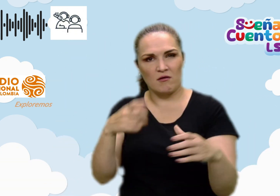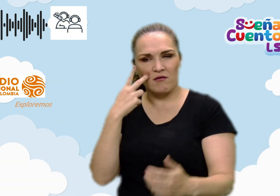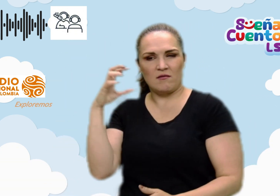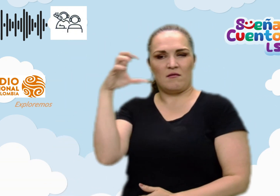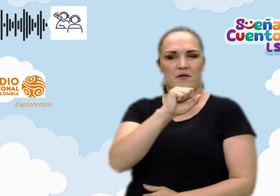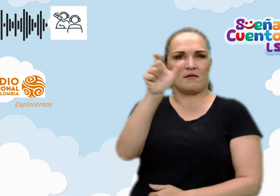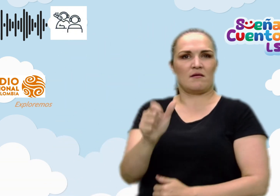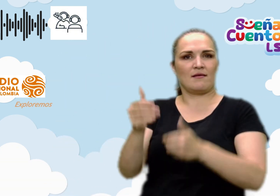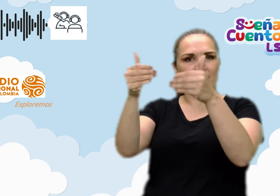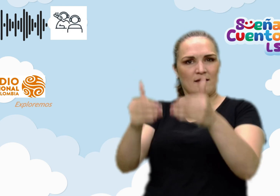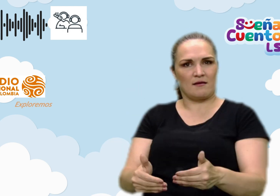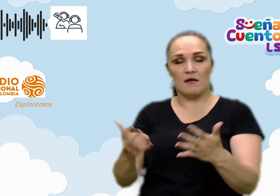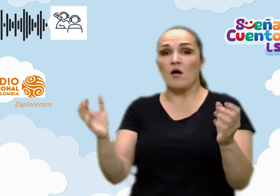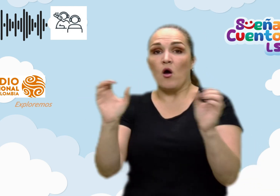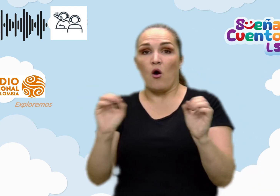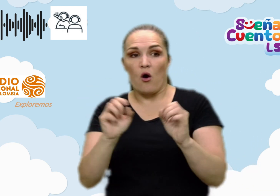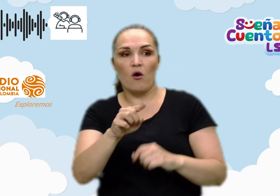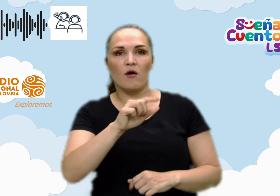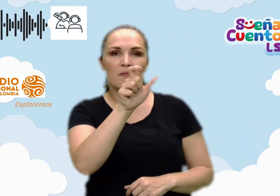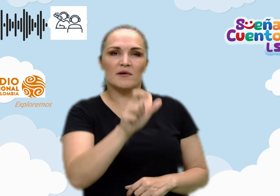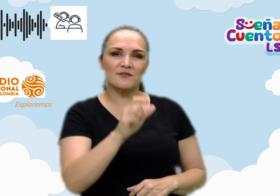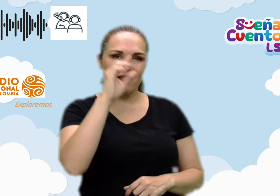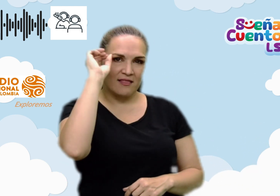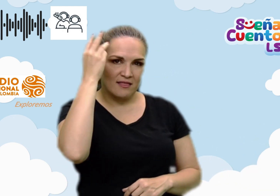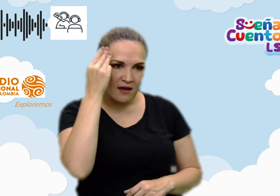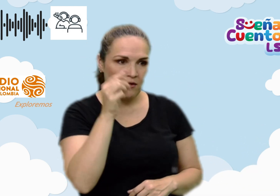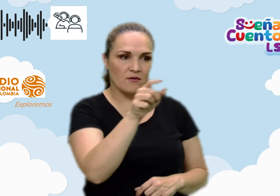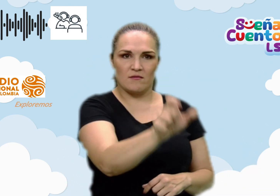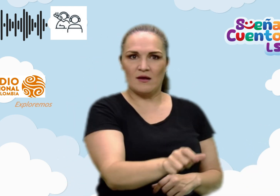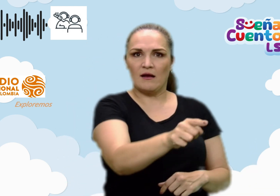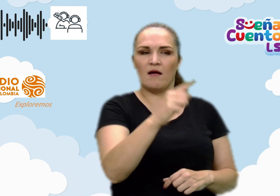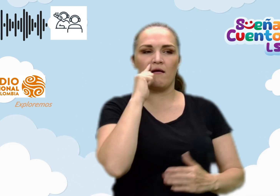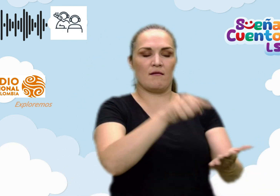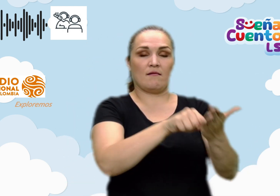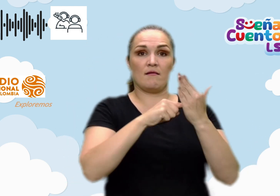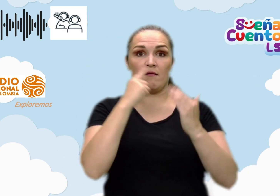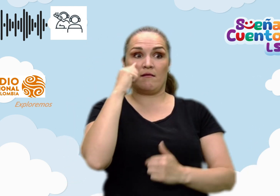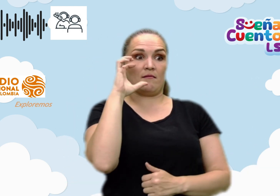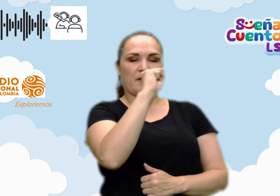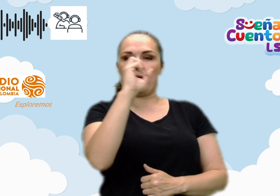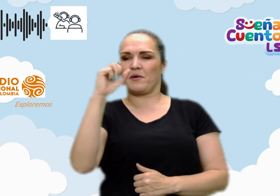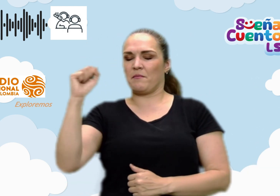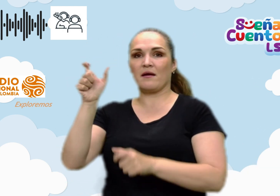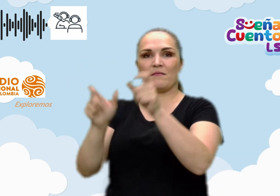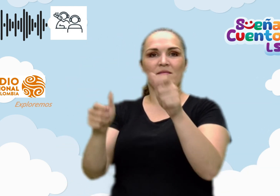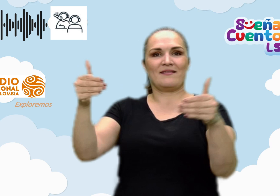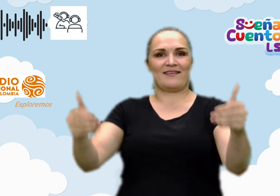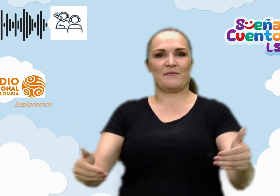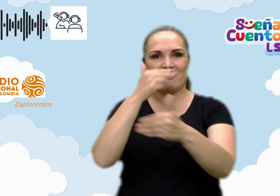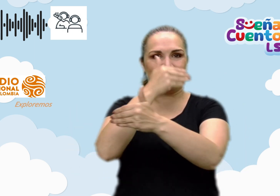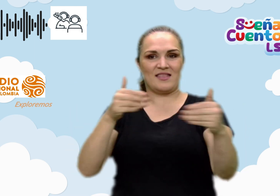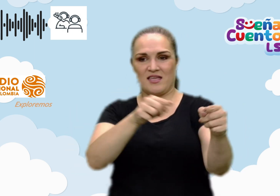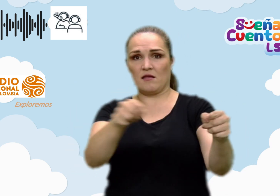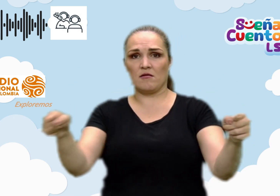con autismo, sus comportamientos, con un síndrome de Down, en fin, características que visiblemente